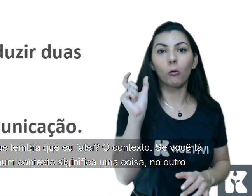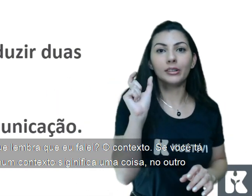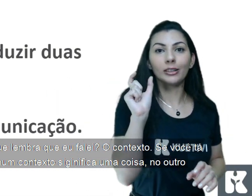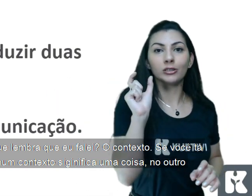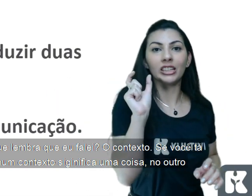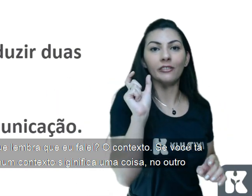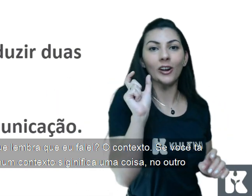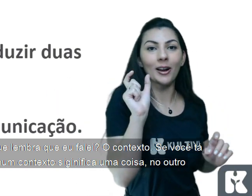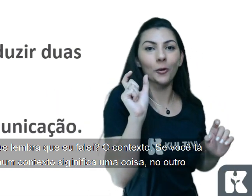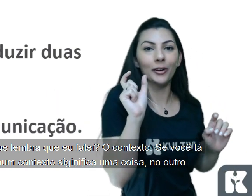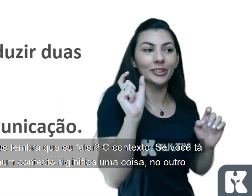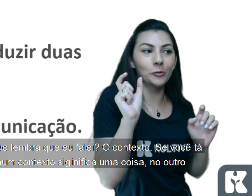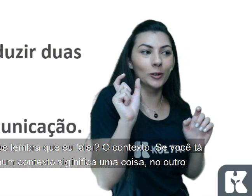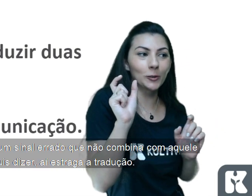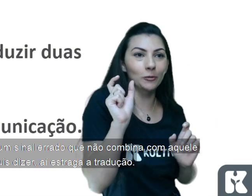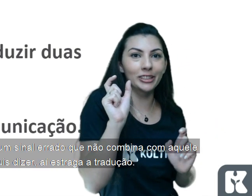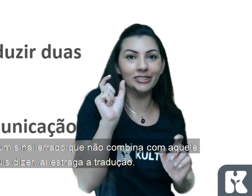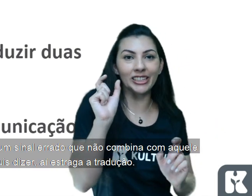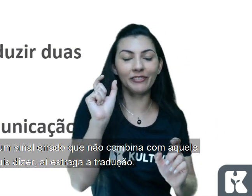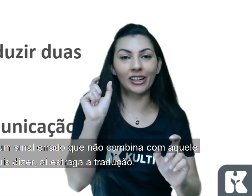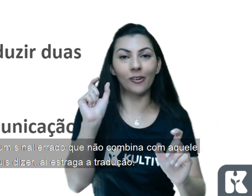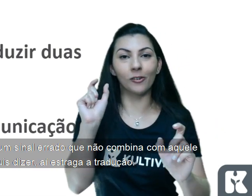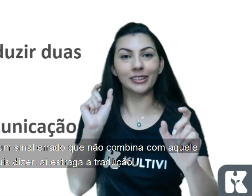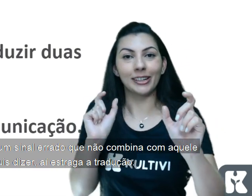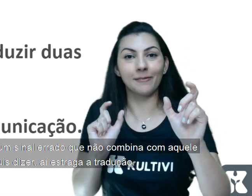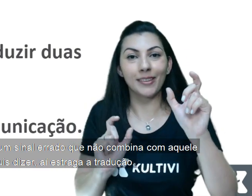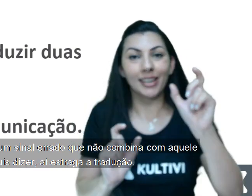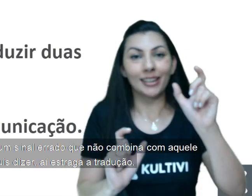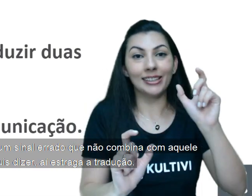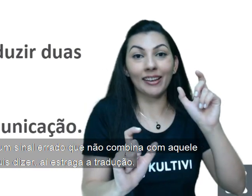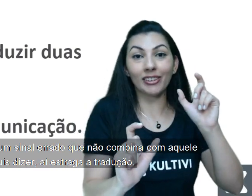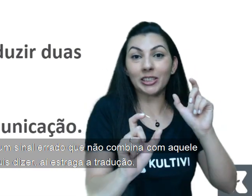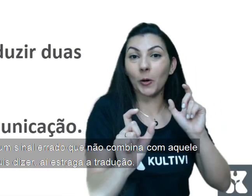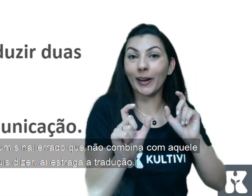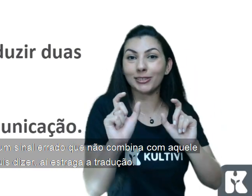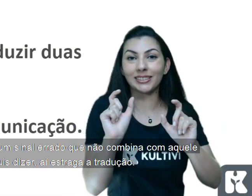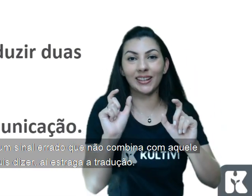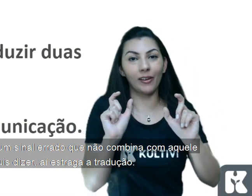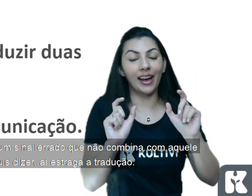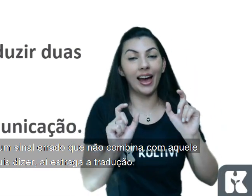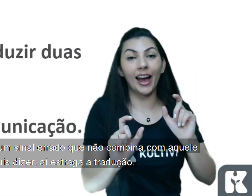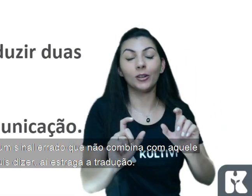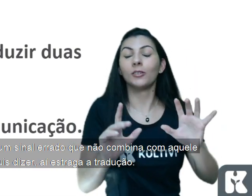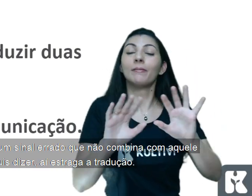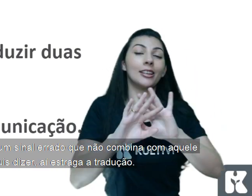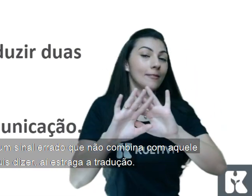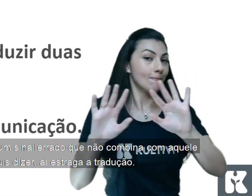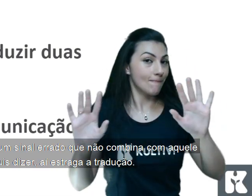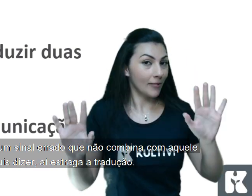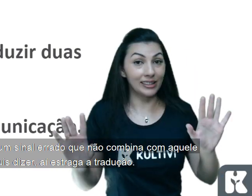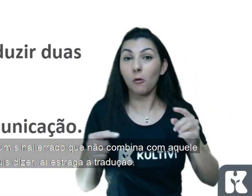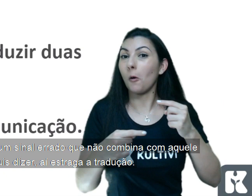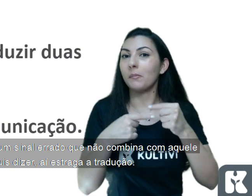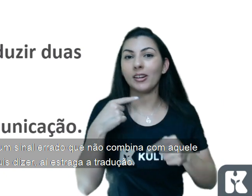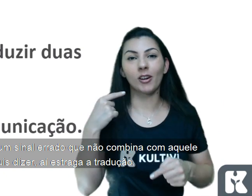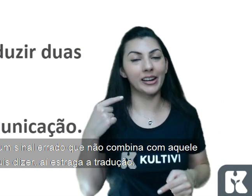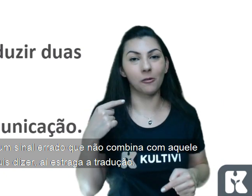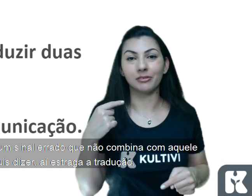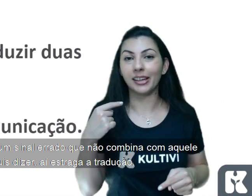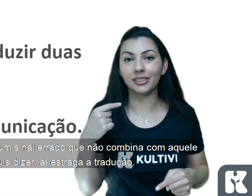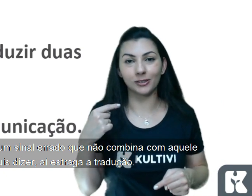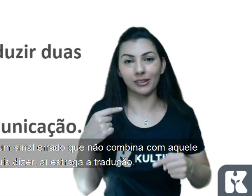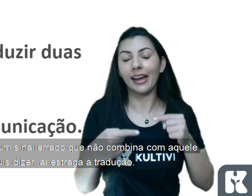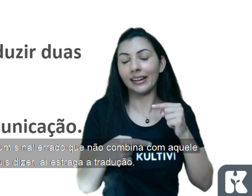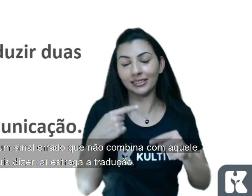num contexto significa uma coisa, num outro contexto significa outra, e aí você escolhe um sinal errado, que não combina com